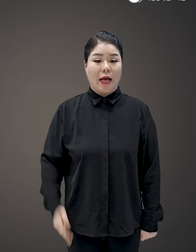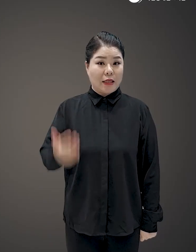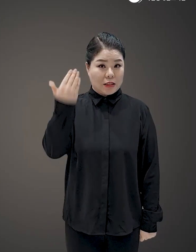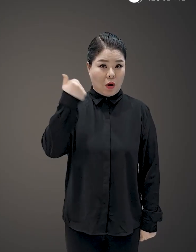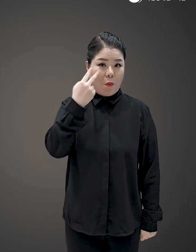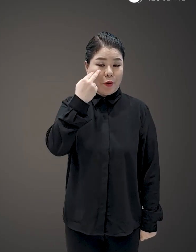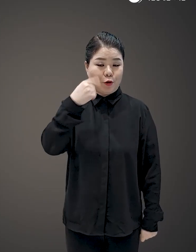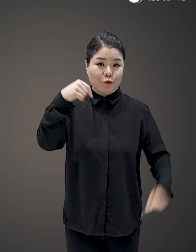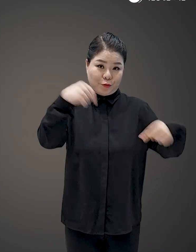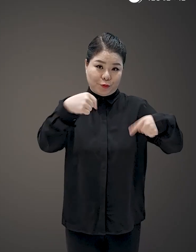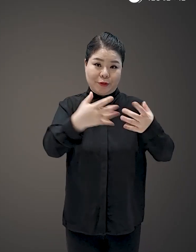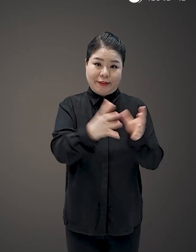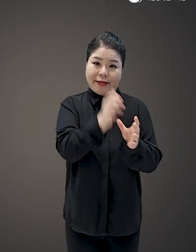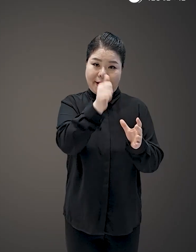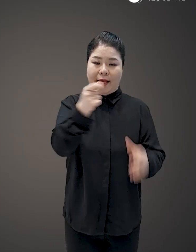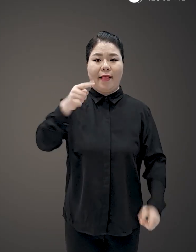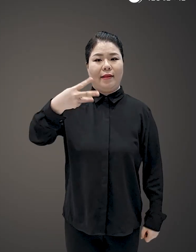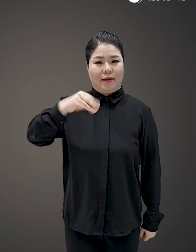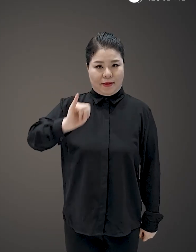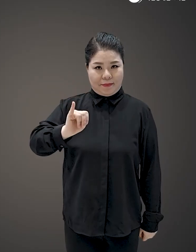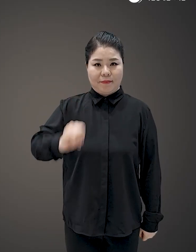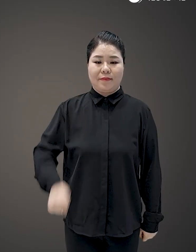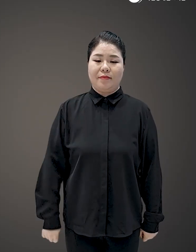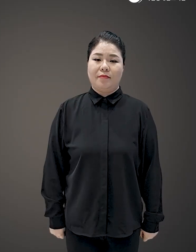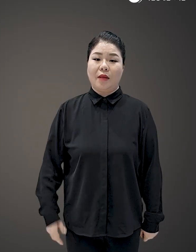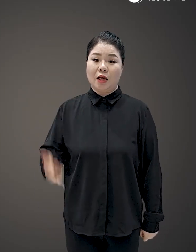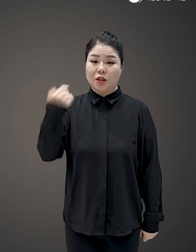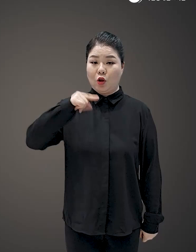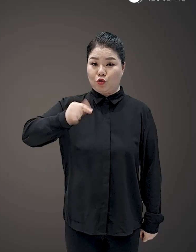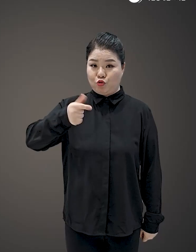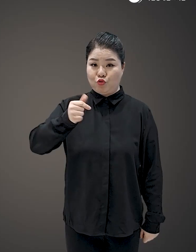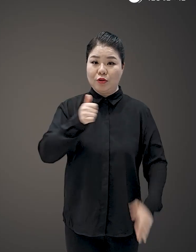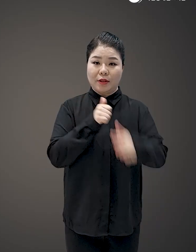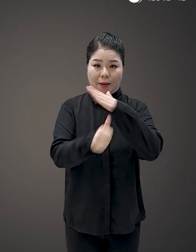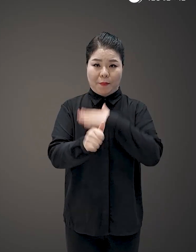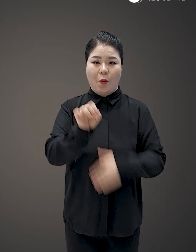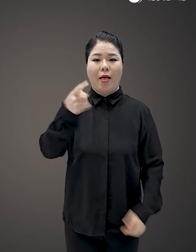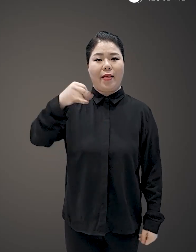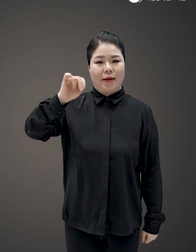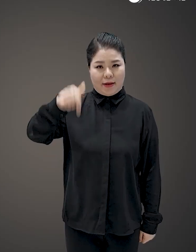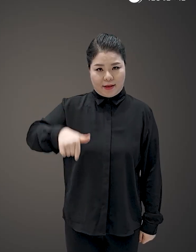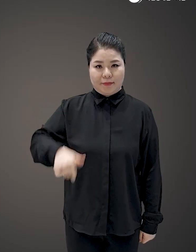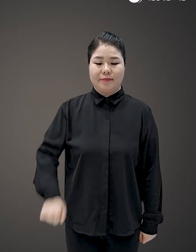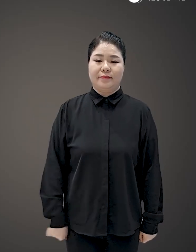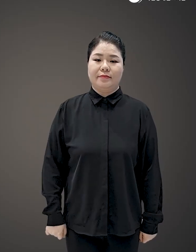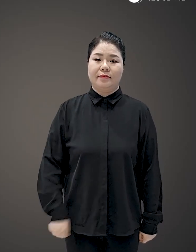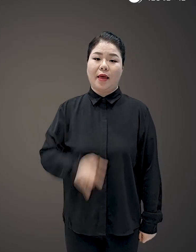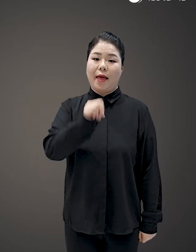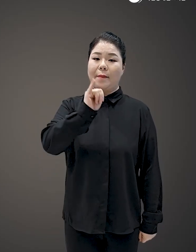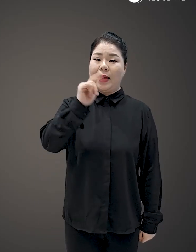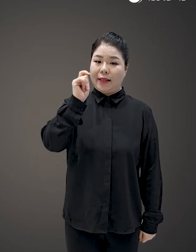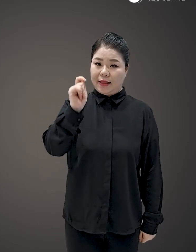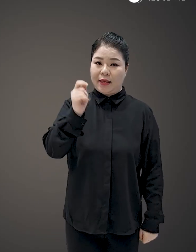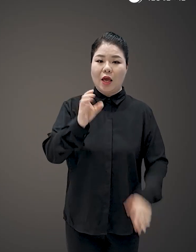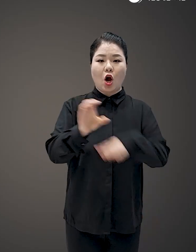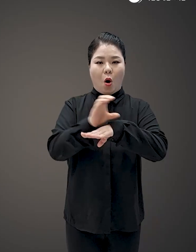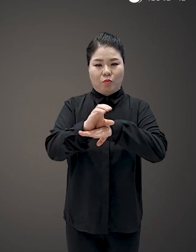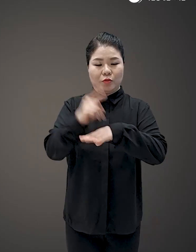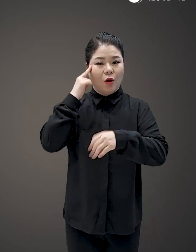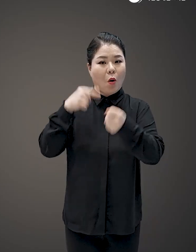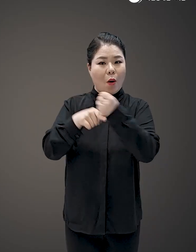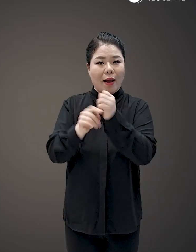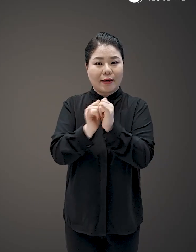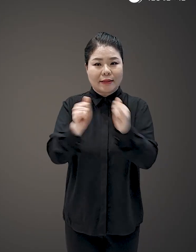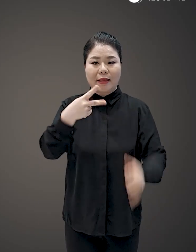전 미국 국무장관 헨리 A. 키신저, 전 구글 CEO 에릭 슈밋, MIT 컴퓨터